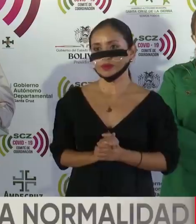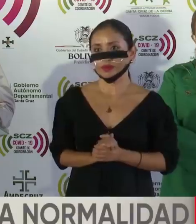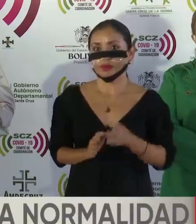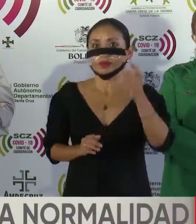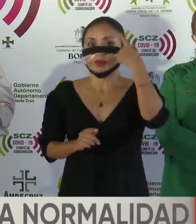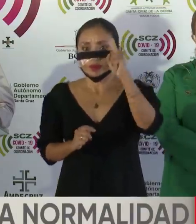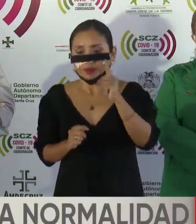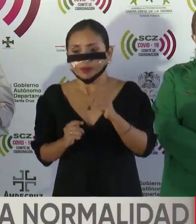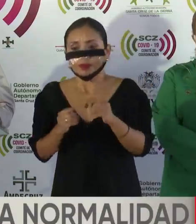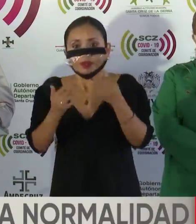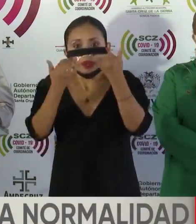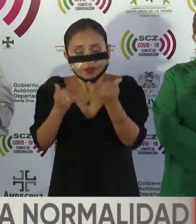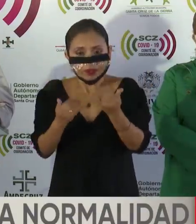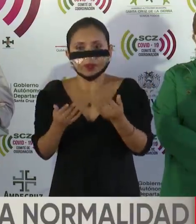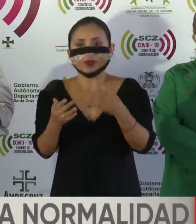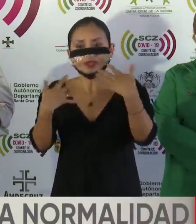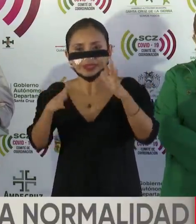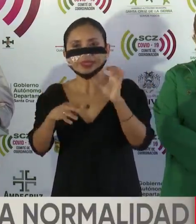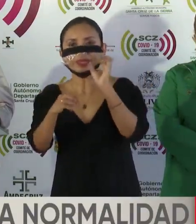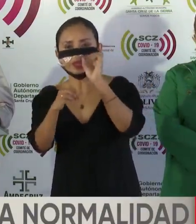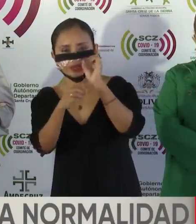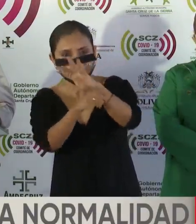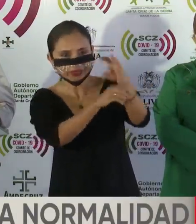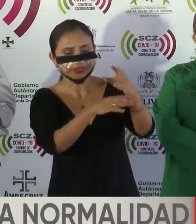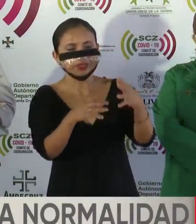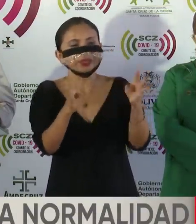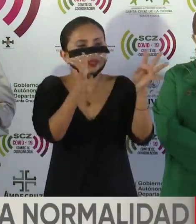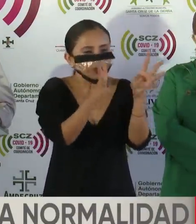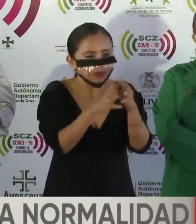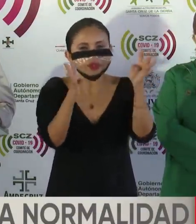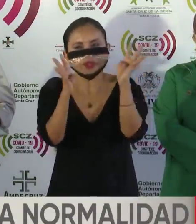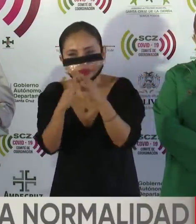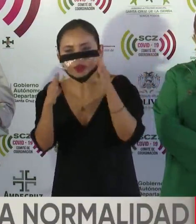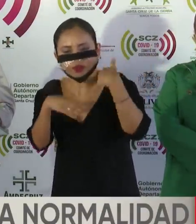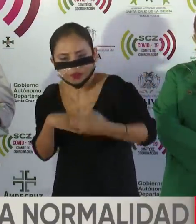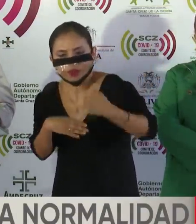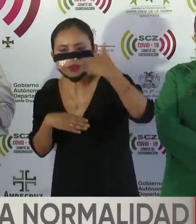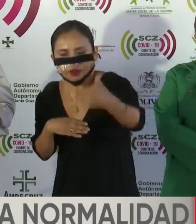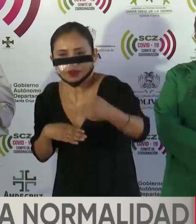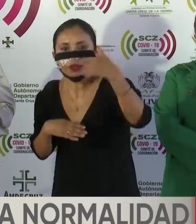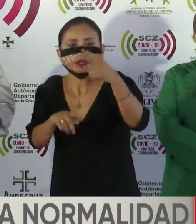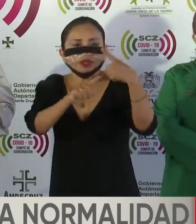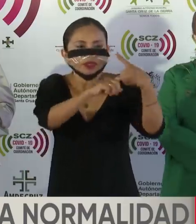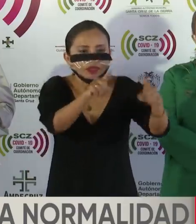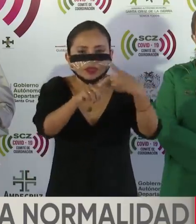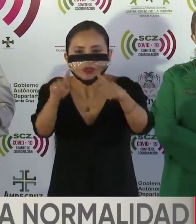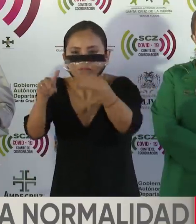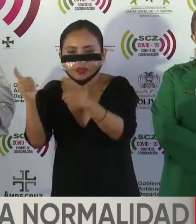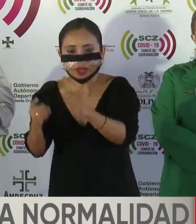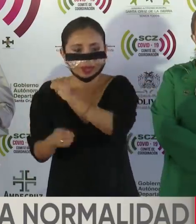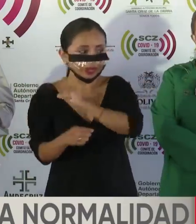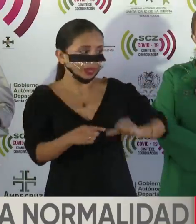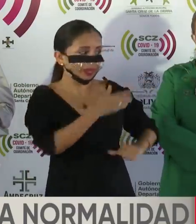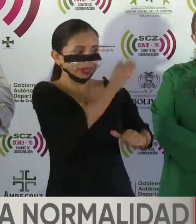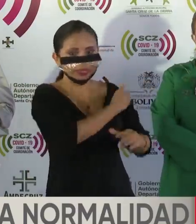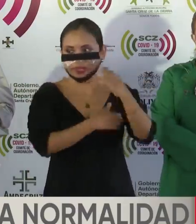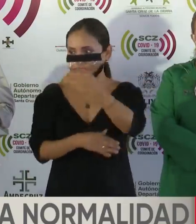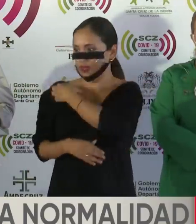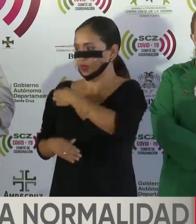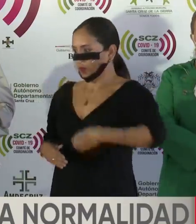Para consensuar esta medida, como les decía, estamos sosteniendo y vamos a seguir sosteniendo de parte de la alcaldía y de parte de